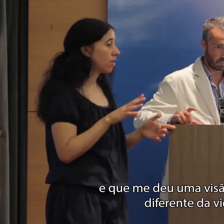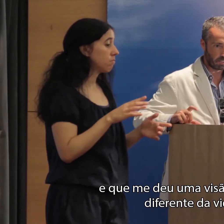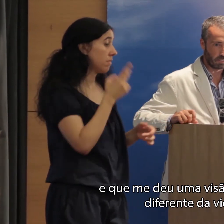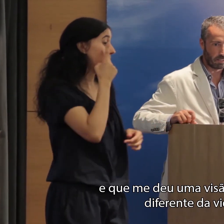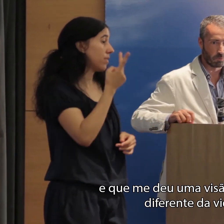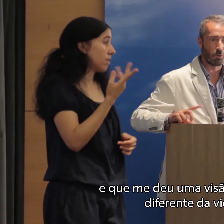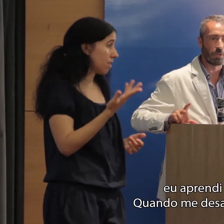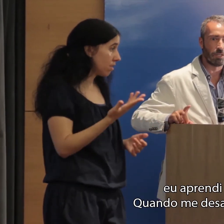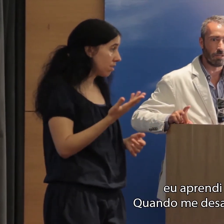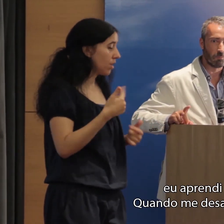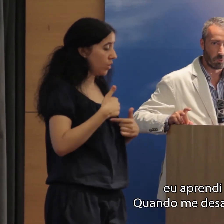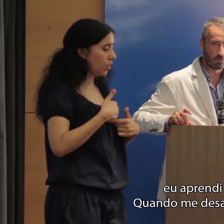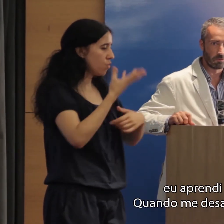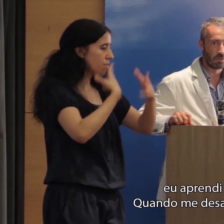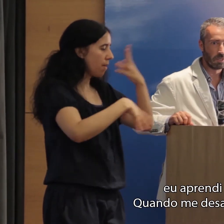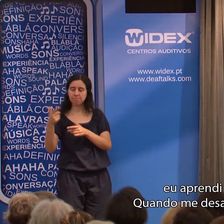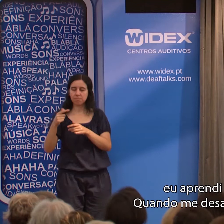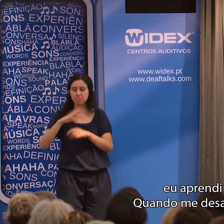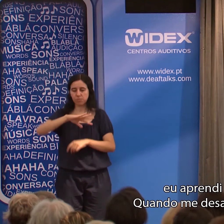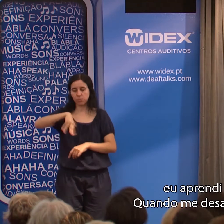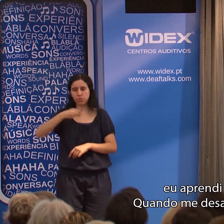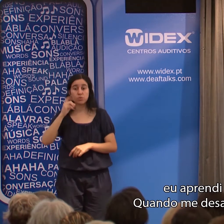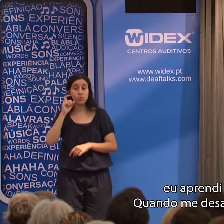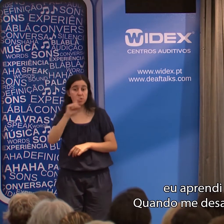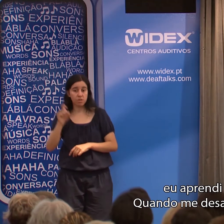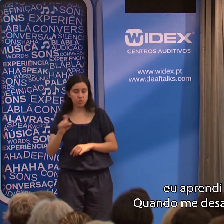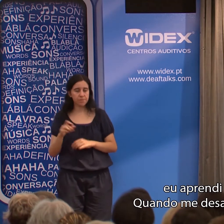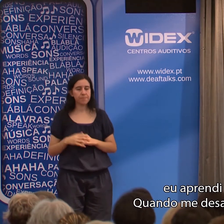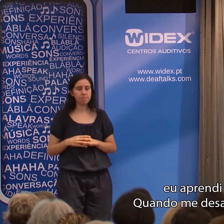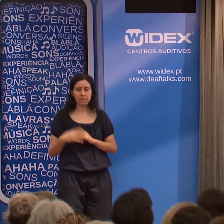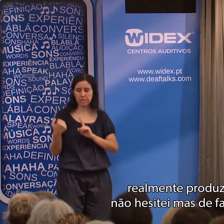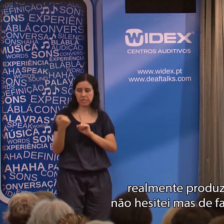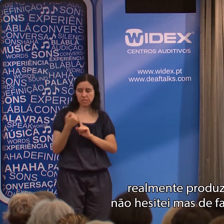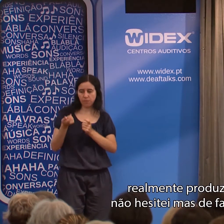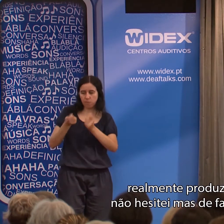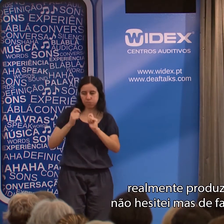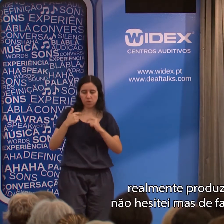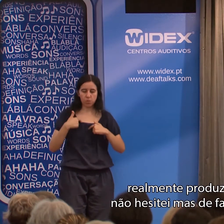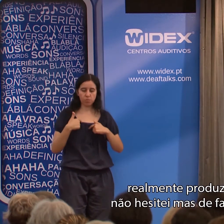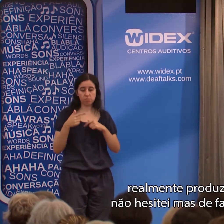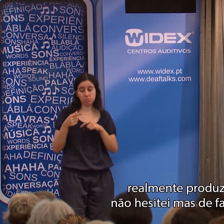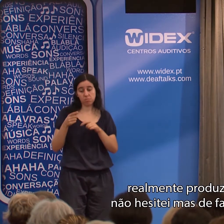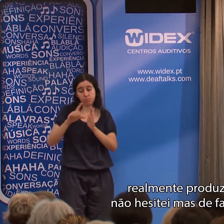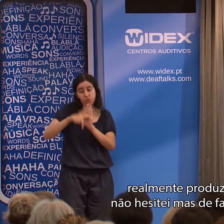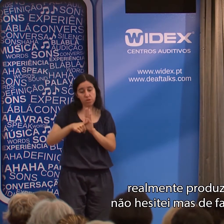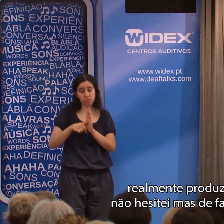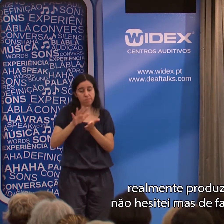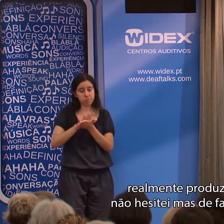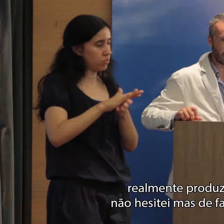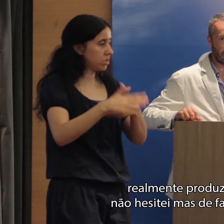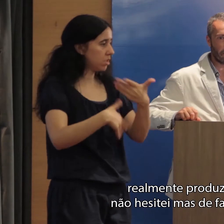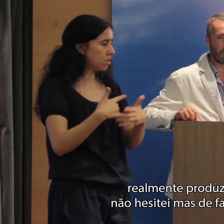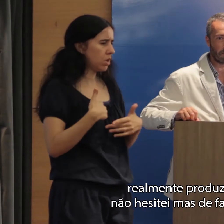da vida e onde eu aprendi muito. Quando me desafiaram para realmente produzir o projeto,